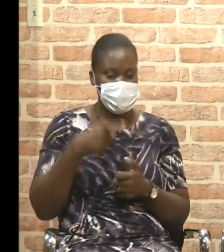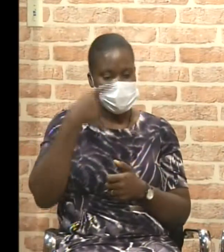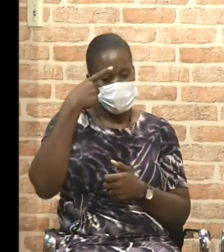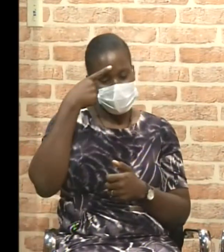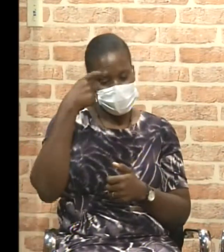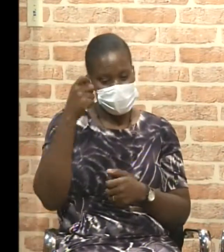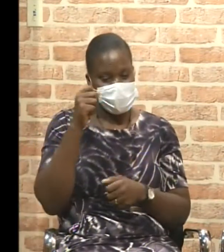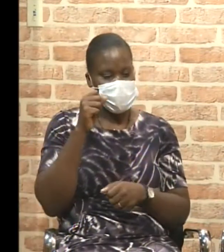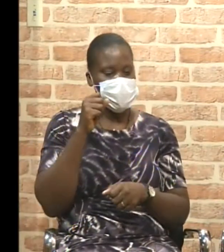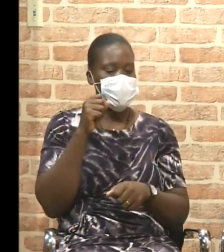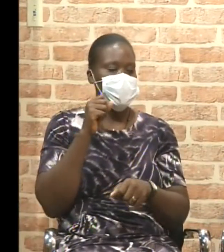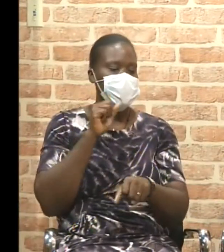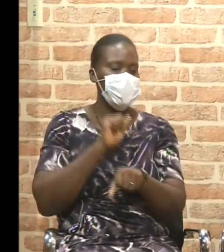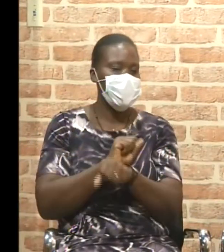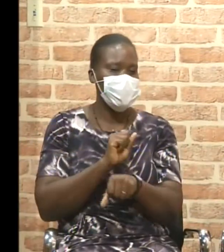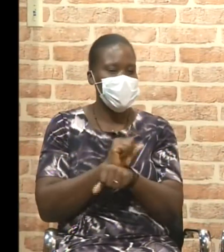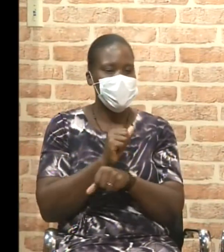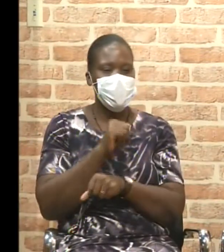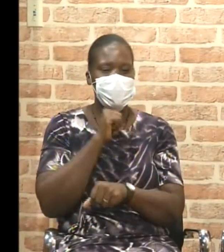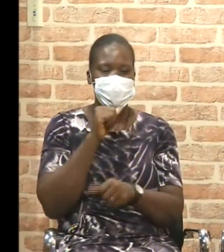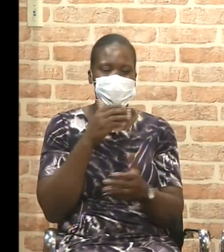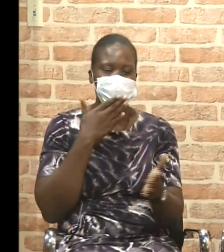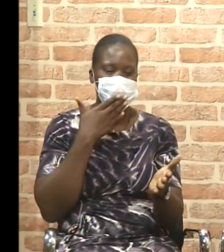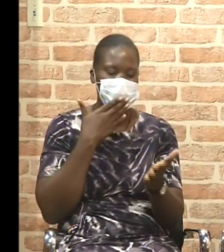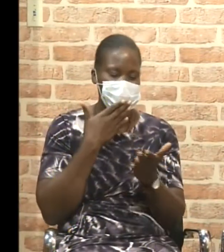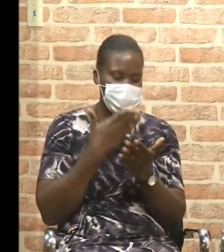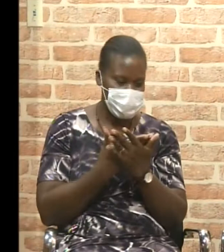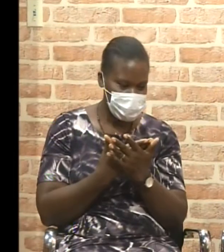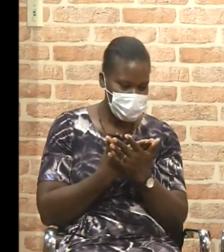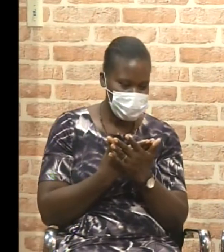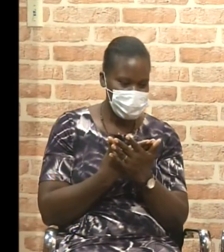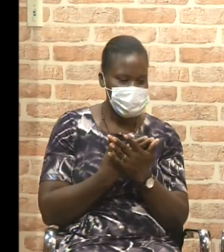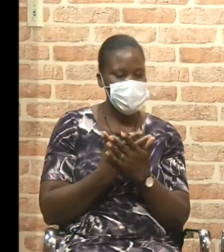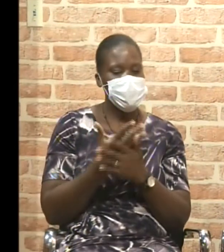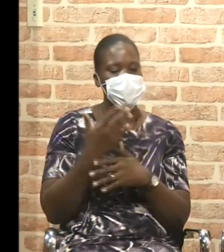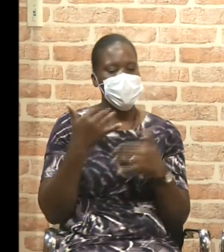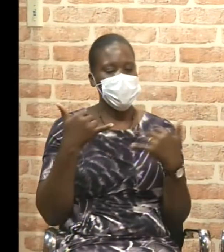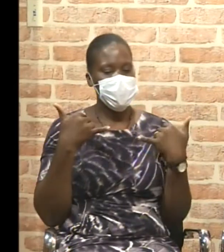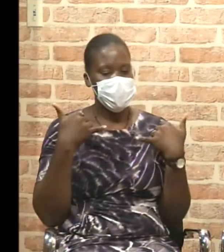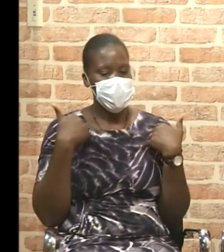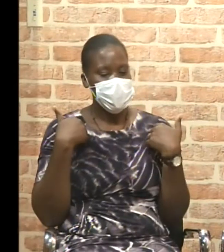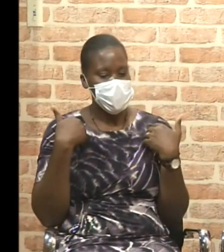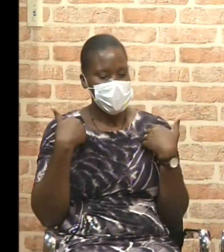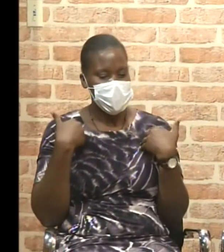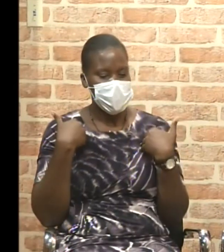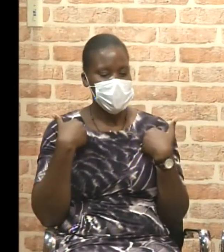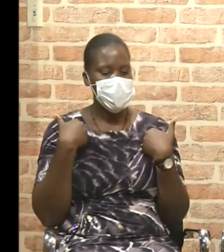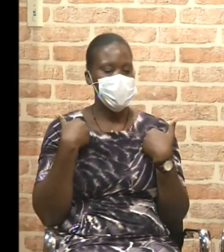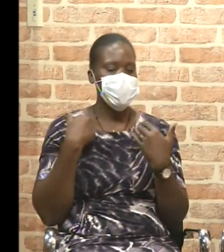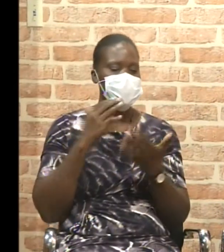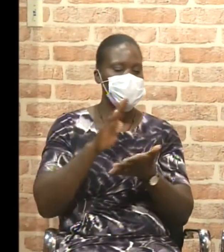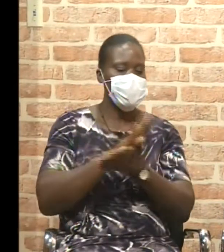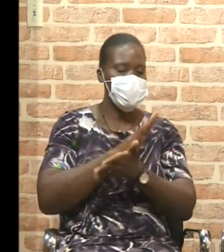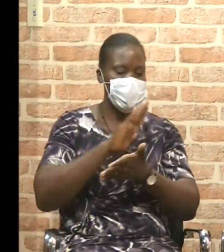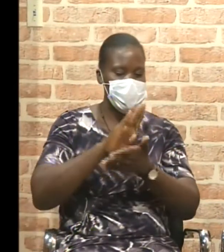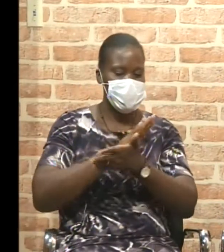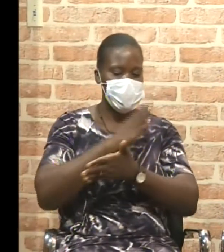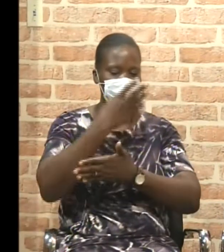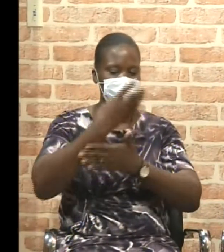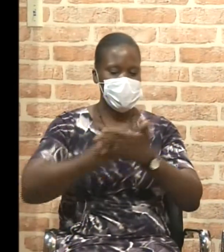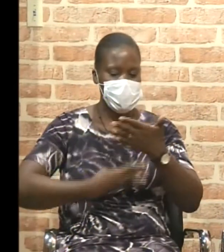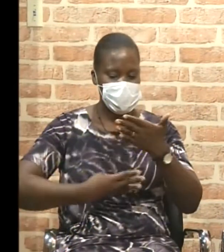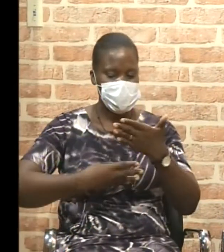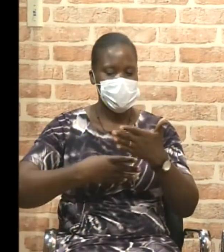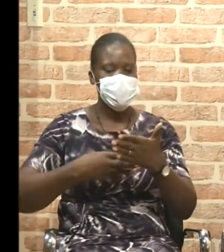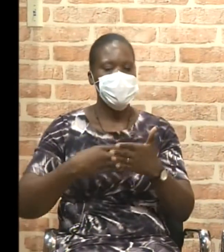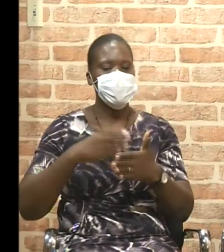nous avons un rapport que nous avons dressé sur ça, pour que nous puissions acheminer l'affaire sociale. Et nous avons accompagné le ministre